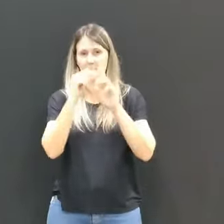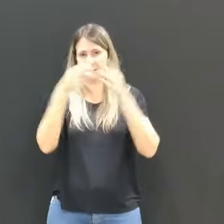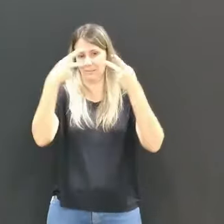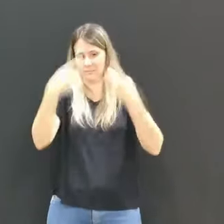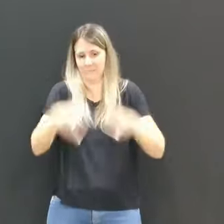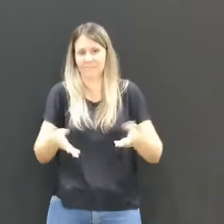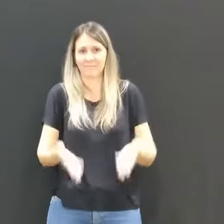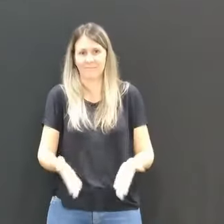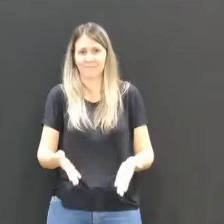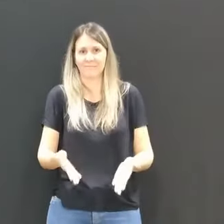veio aqui na Resgate.